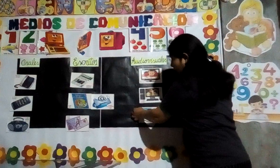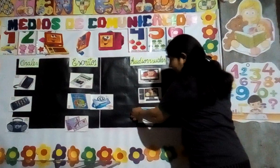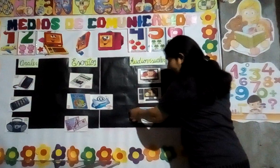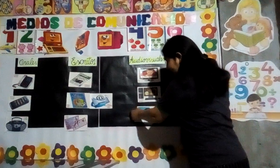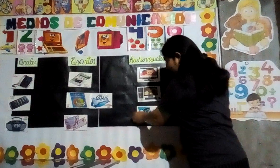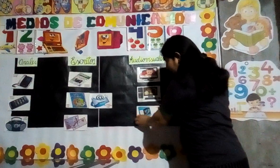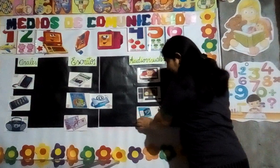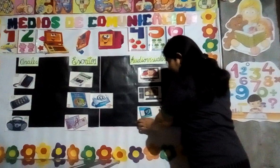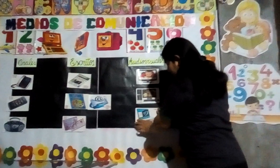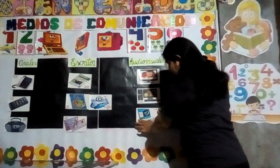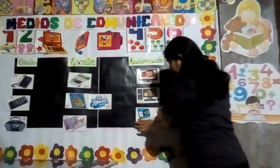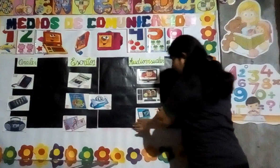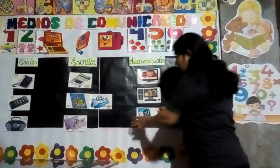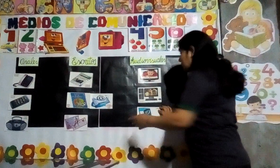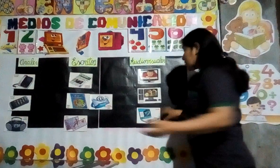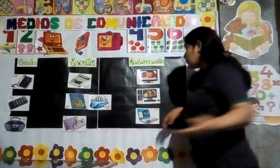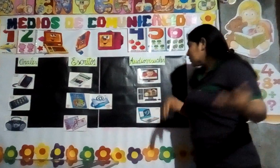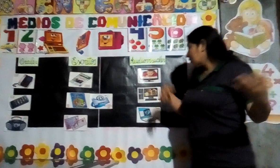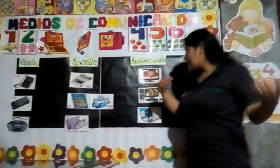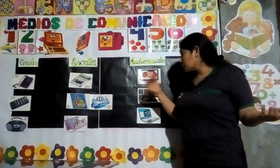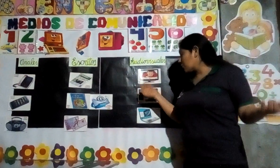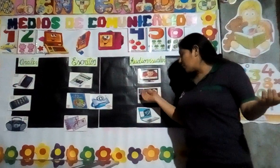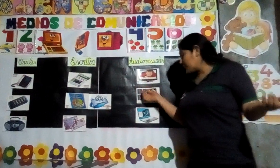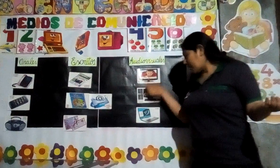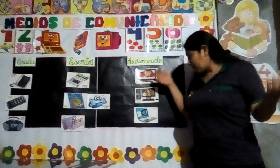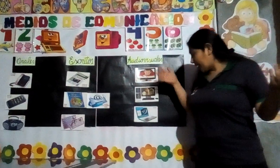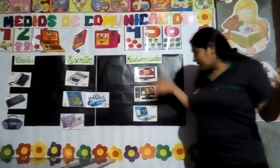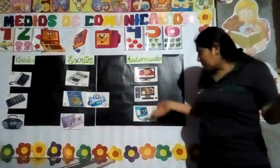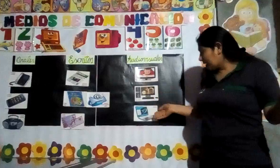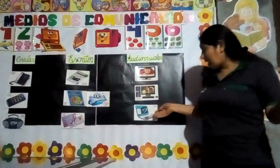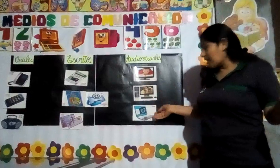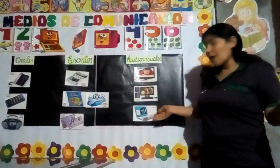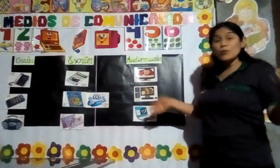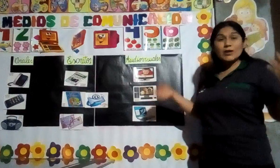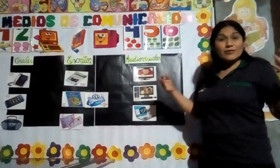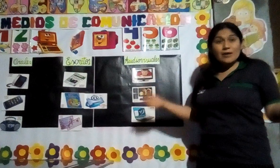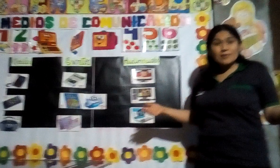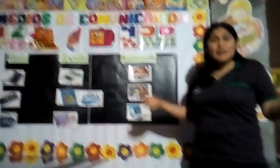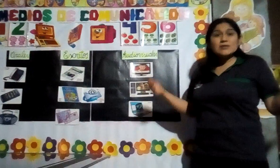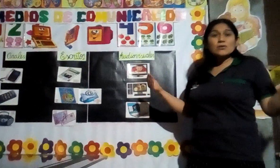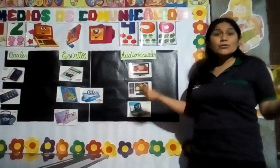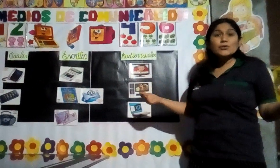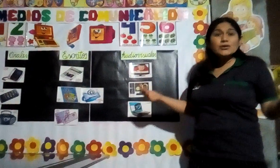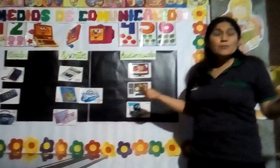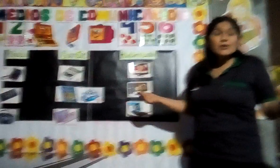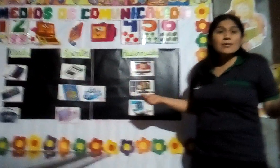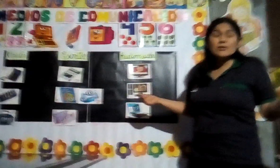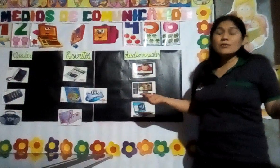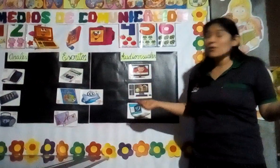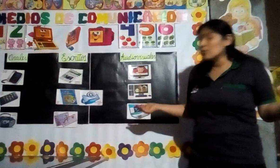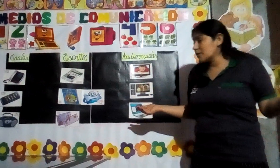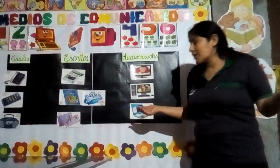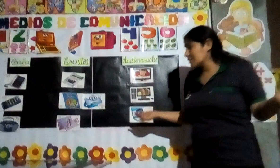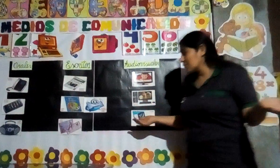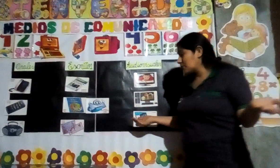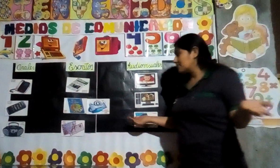con la tablet también. Si no tenemos computadora, también la laptop y la tablet es otro tipo de medio de comunicación,